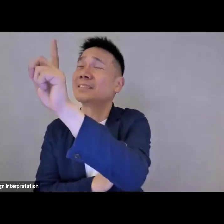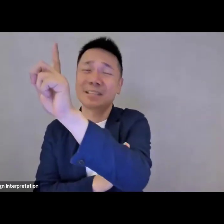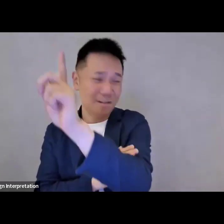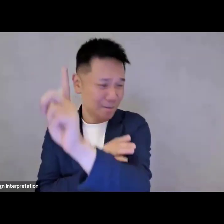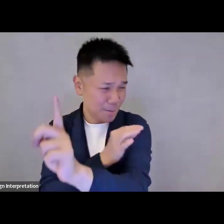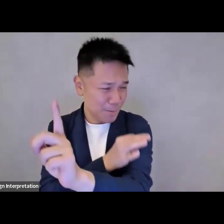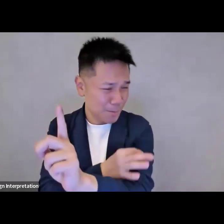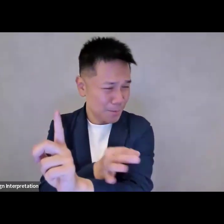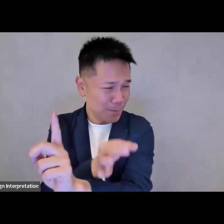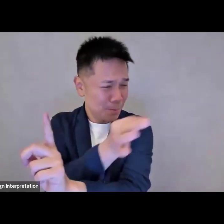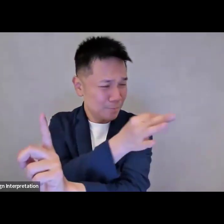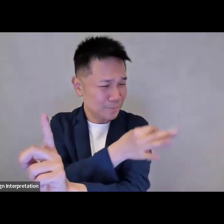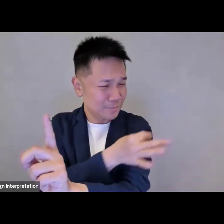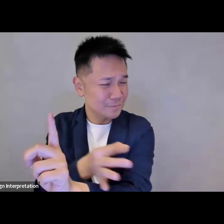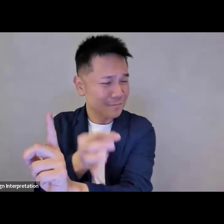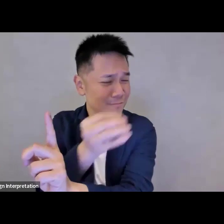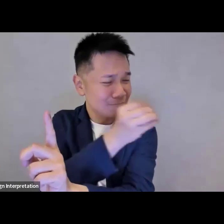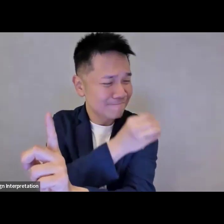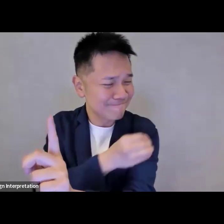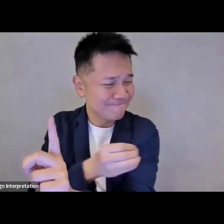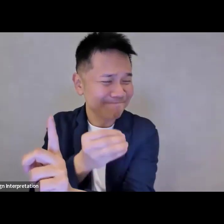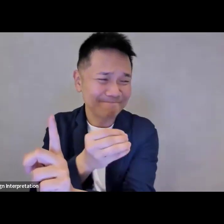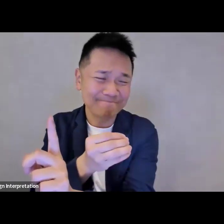但是我亲爱的朋友，